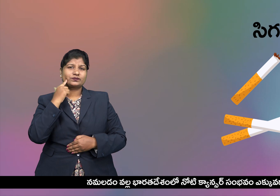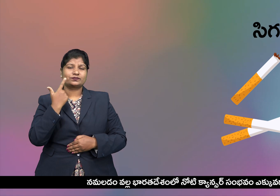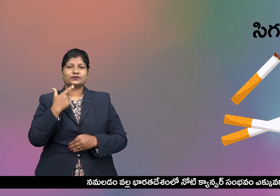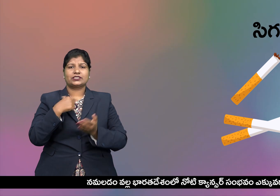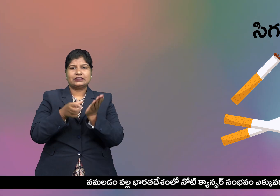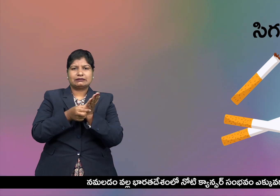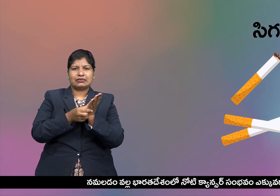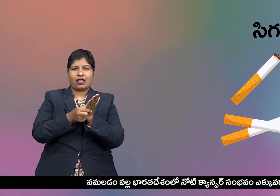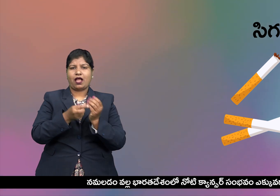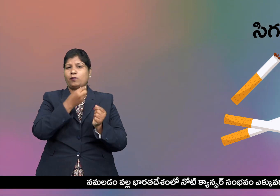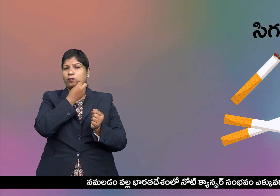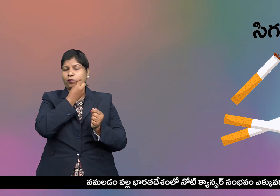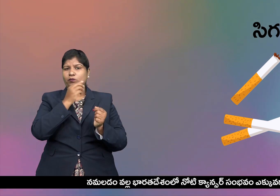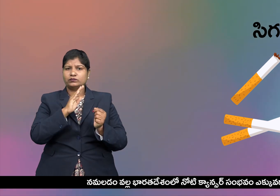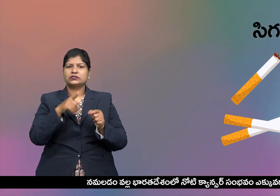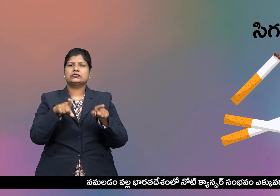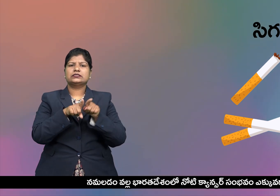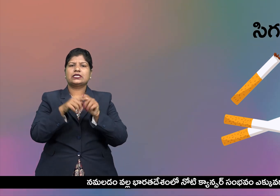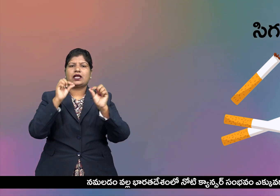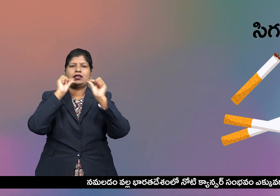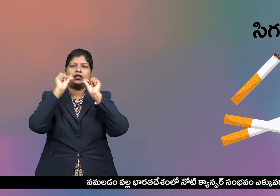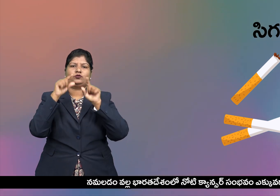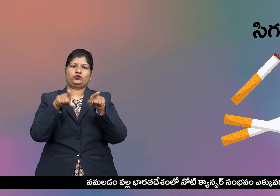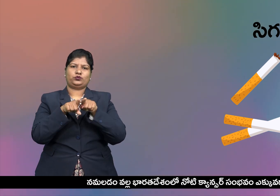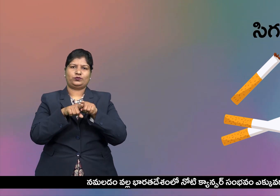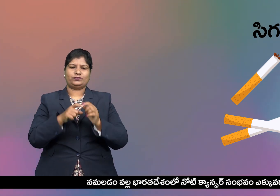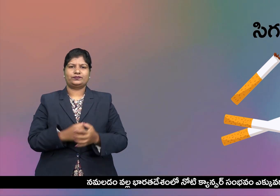నోటి క్యాన్సర్ సంభవం ఎక్కువగా ఉంది.